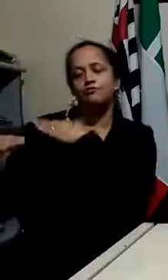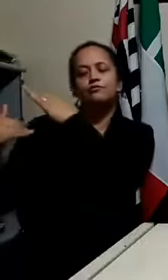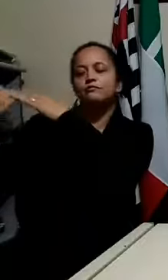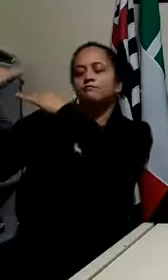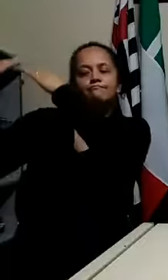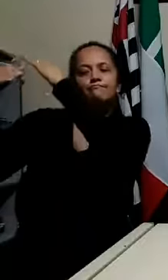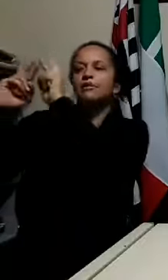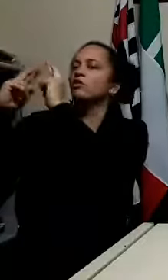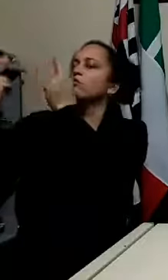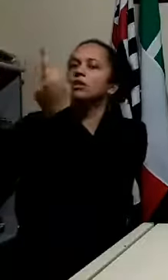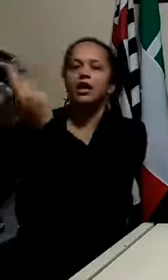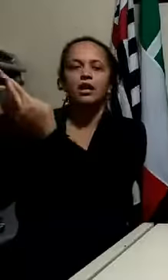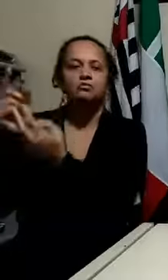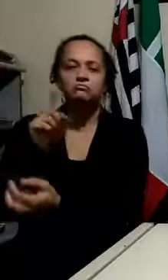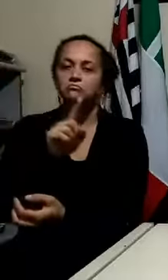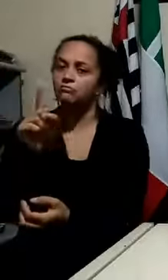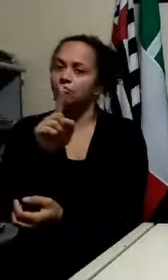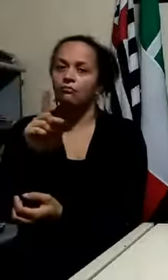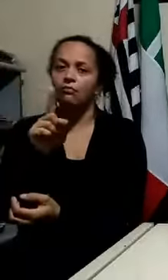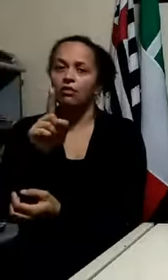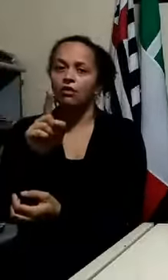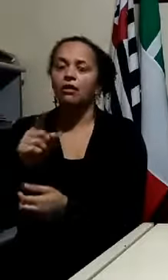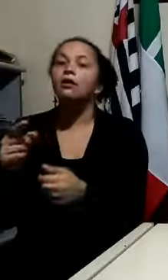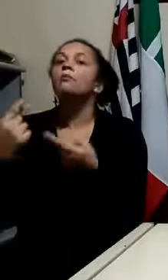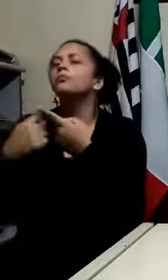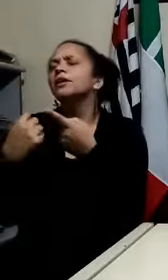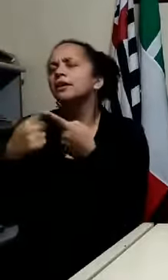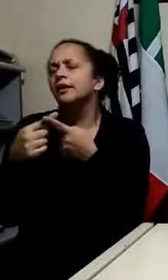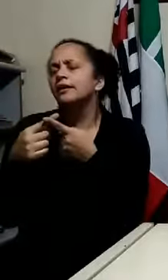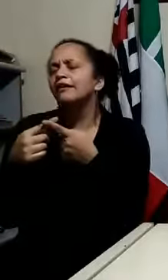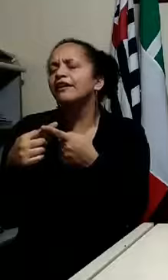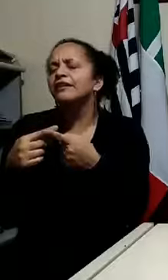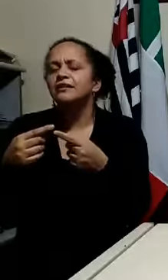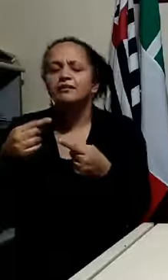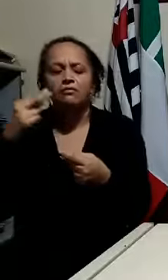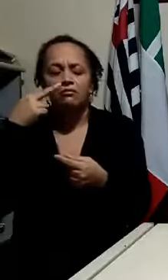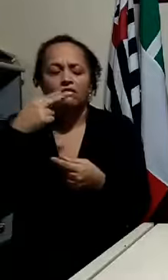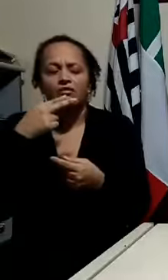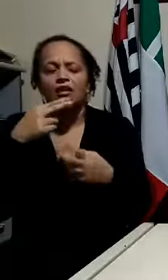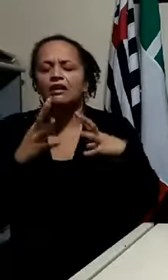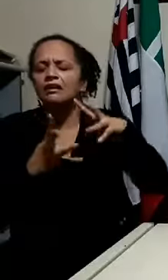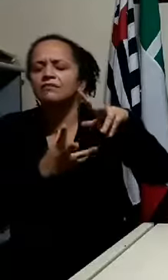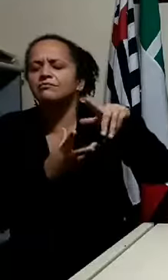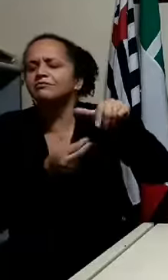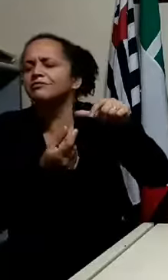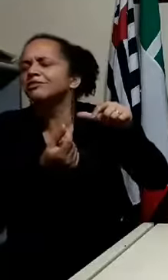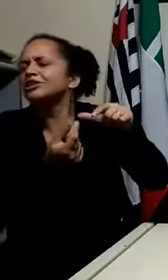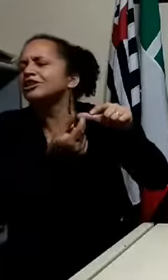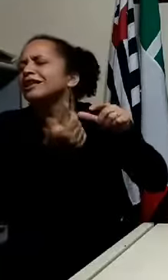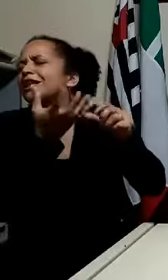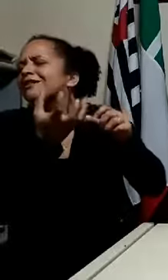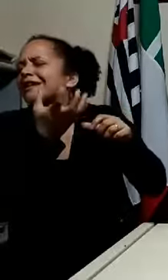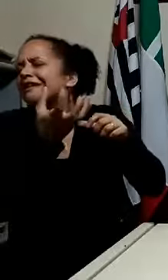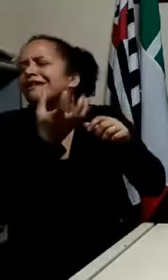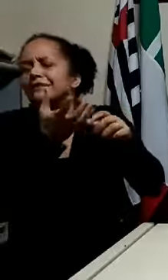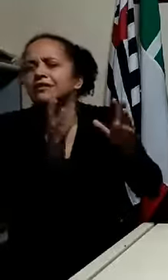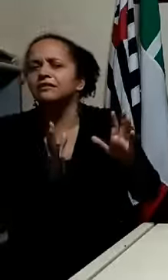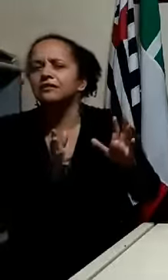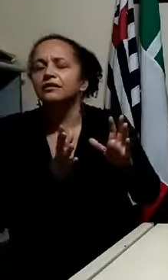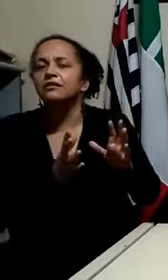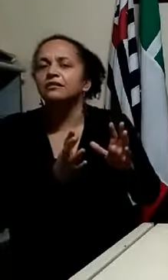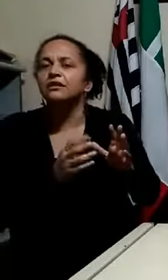valores eternos, ainda estão presos aos valores terrenos, né? Olha, isso é muito triste, e aí